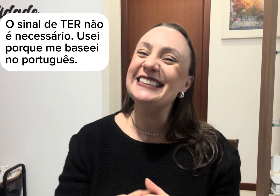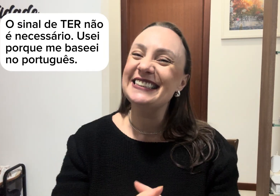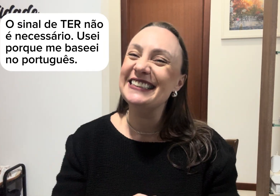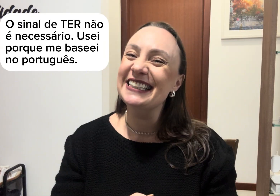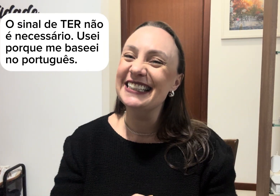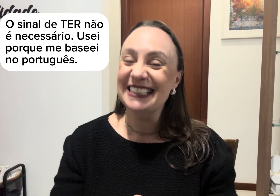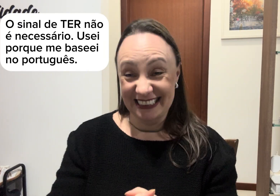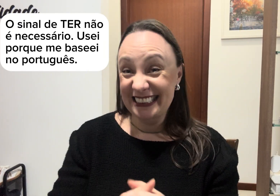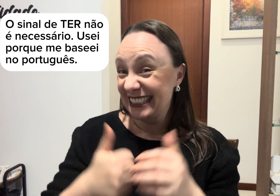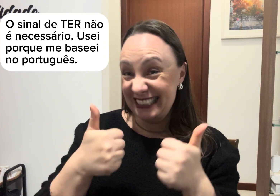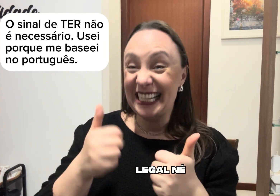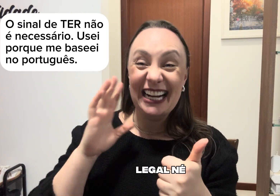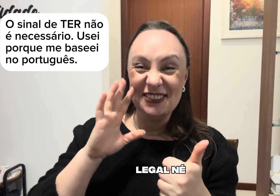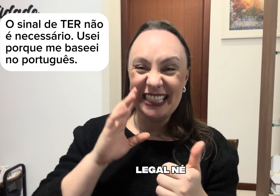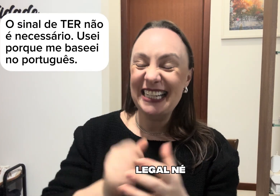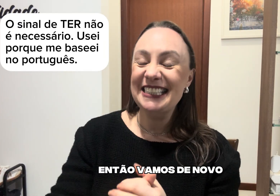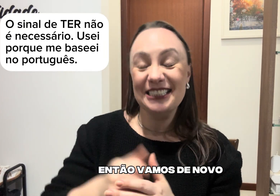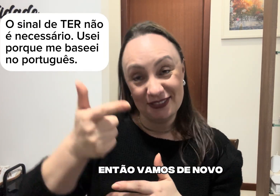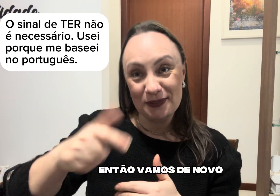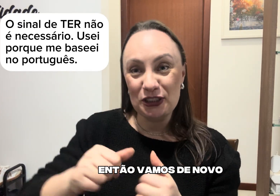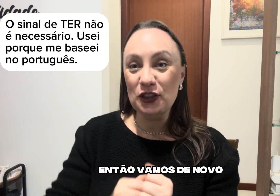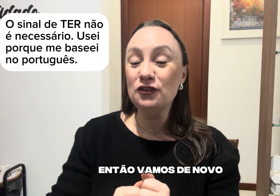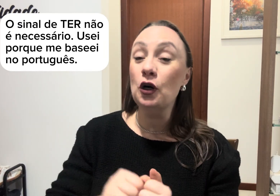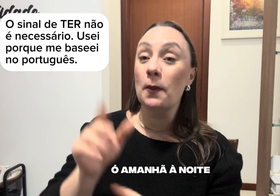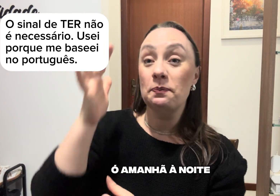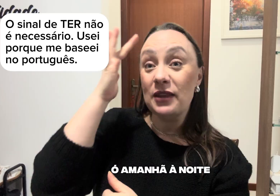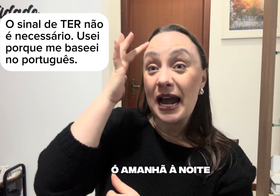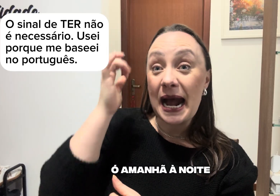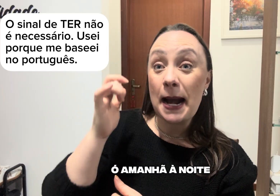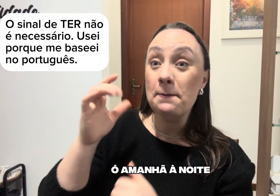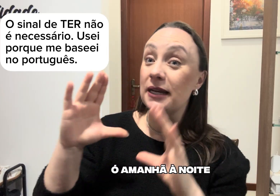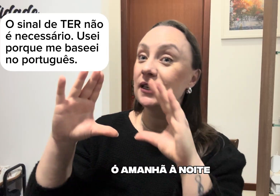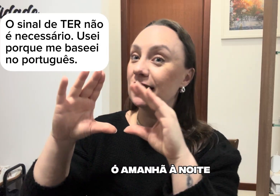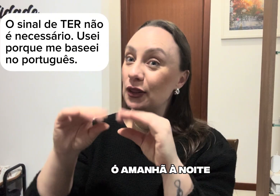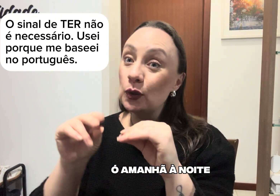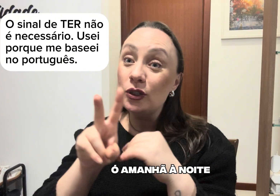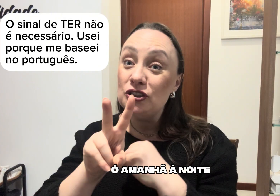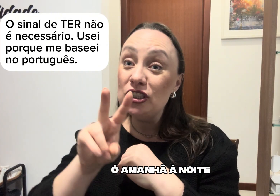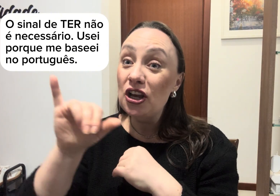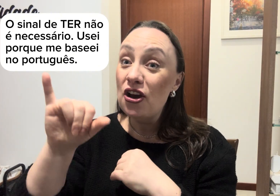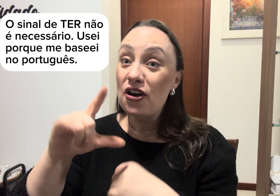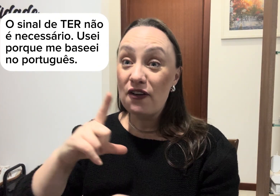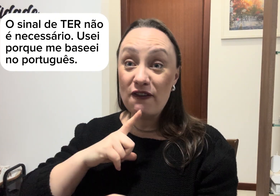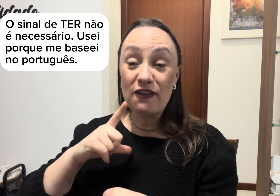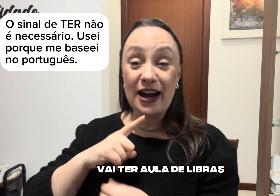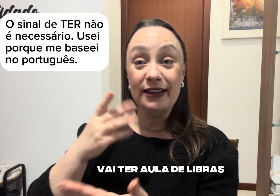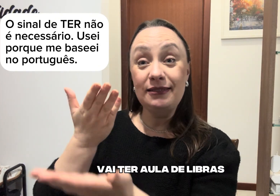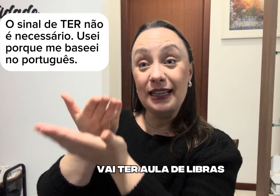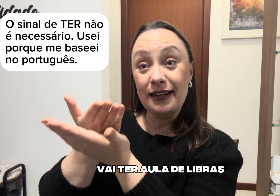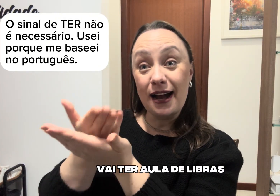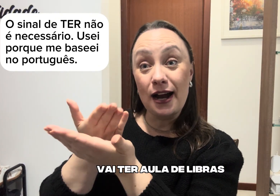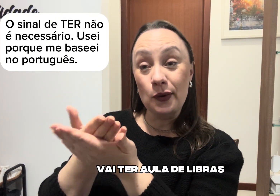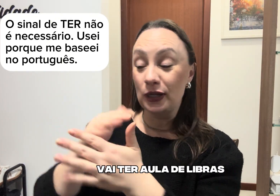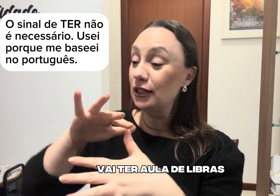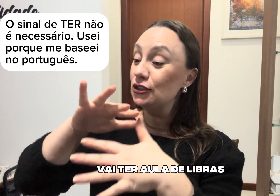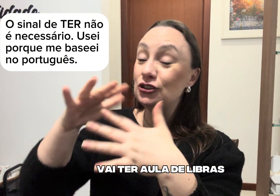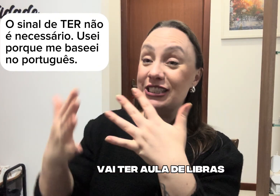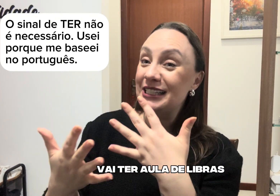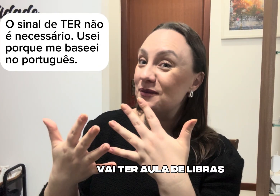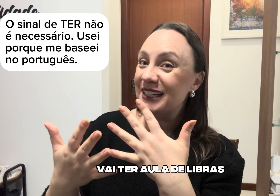Libras. Legal, né? Então vamos de novo, ó. Amanhã à noite vai ter aula de